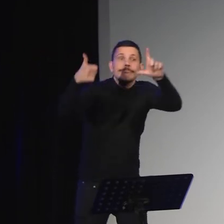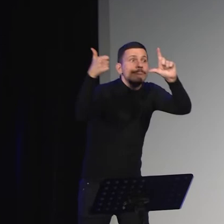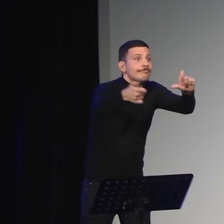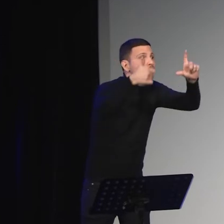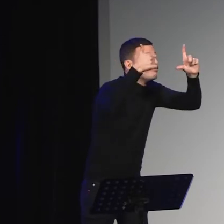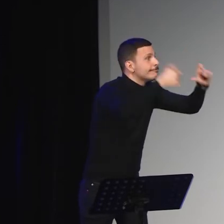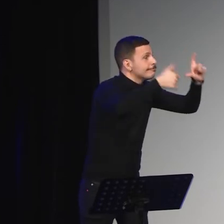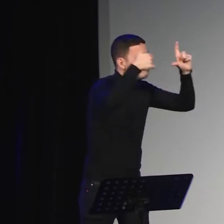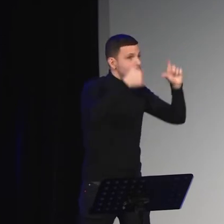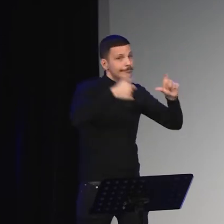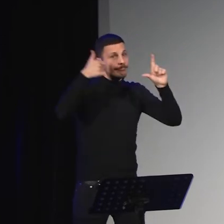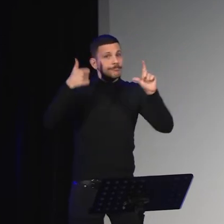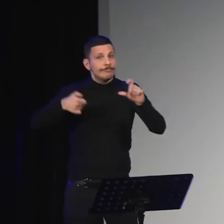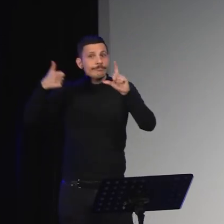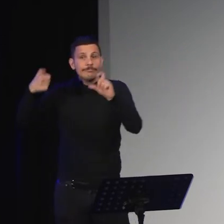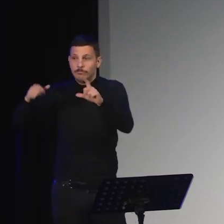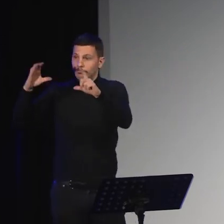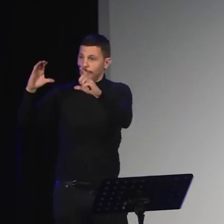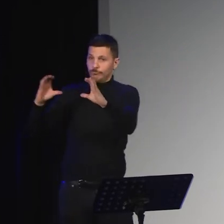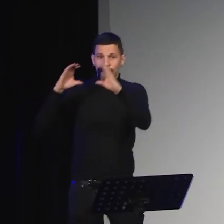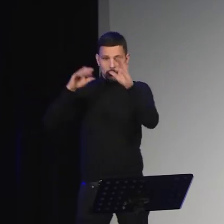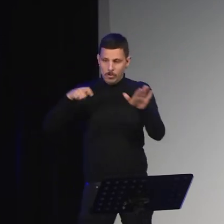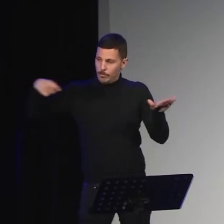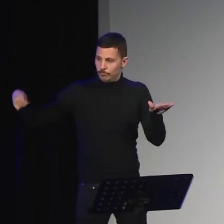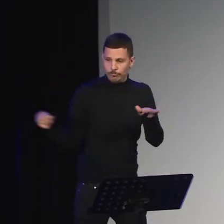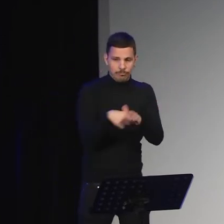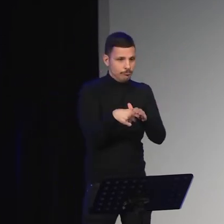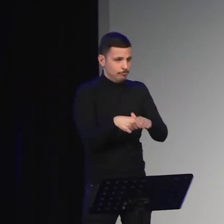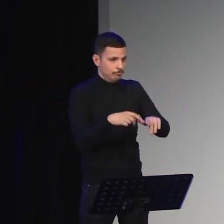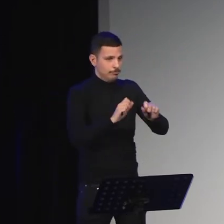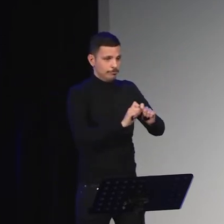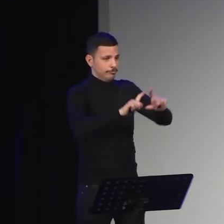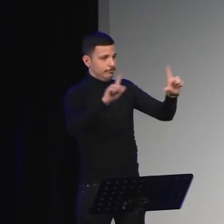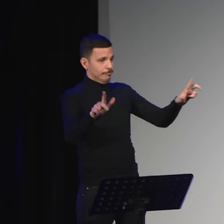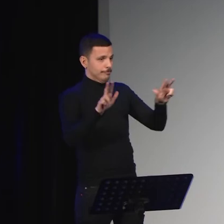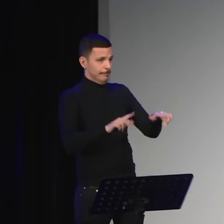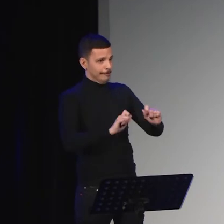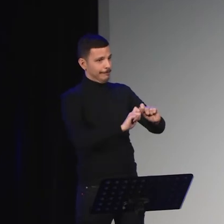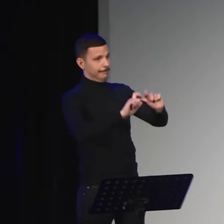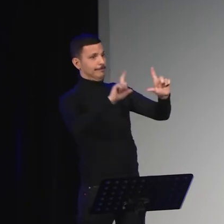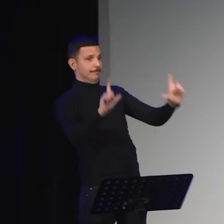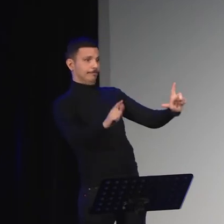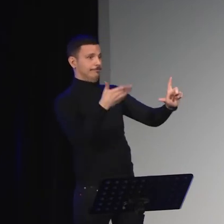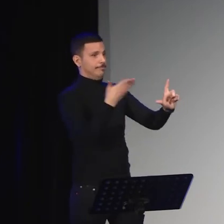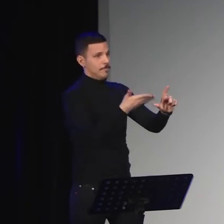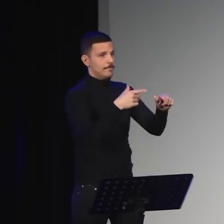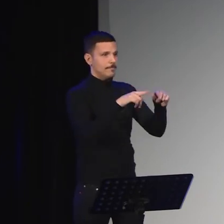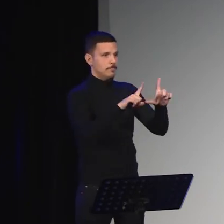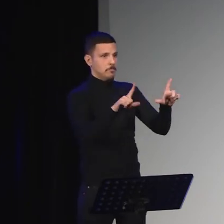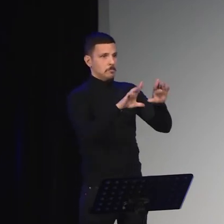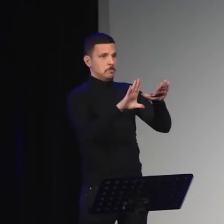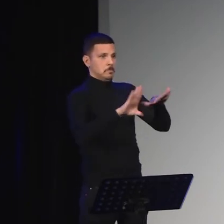dans le monde comme les fruits et les légumes. On les mettait dans un portefeuille, dans une poche, dans un tiroir, et elles